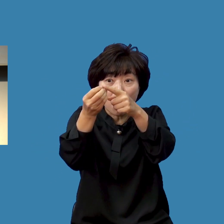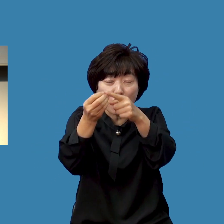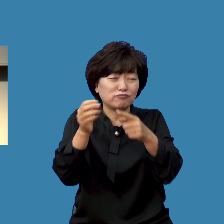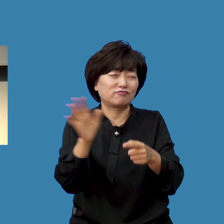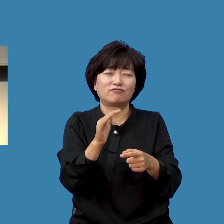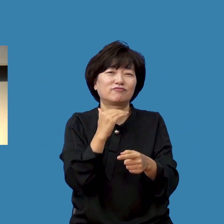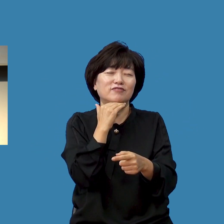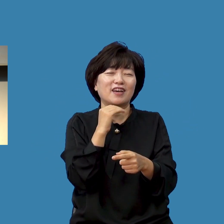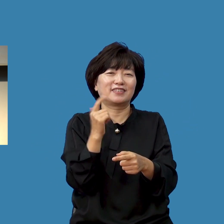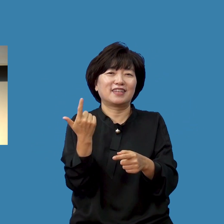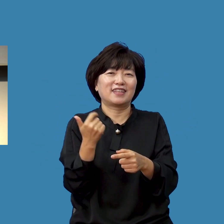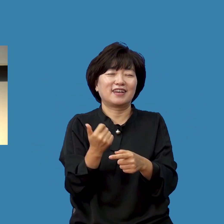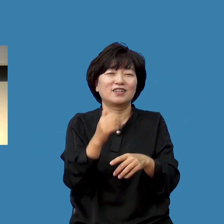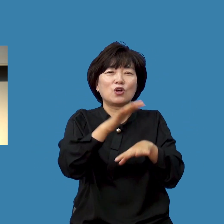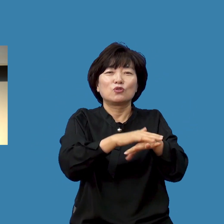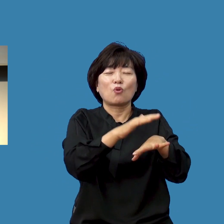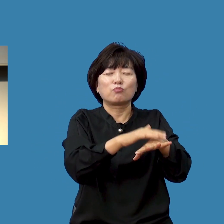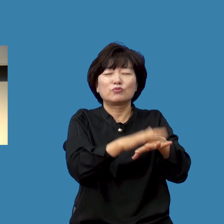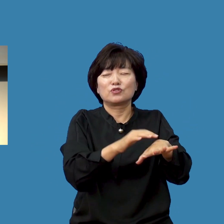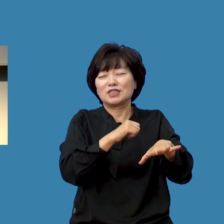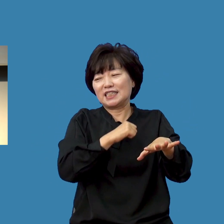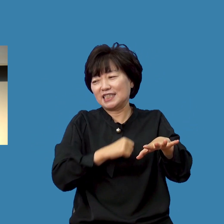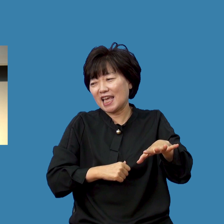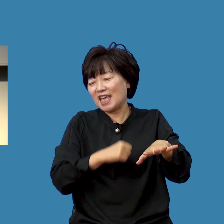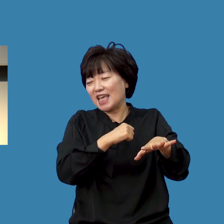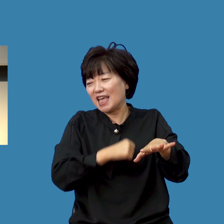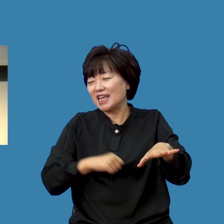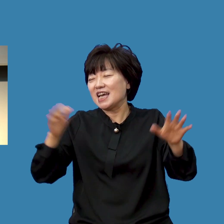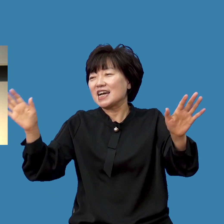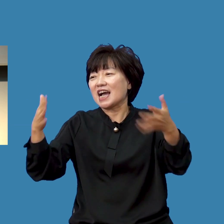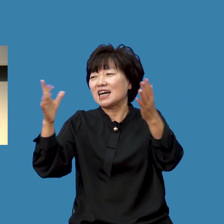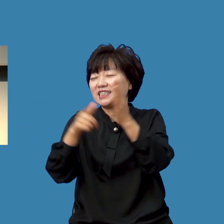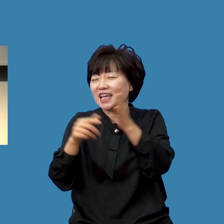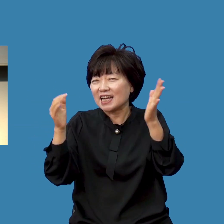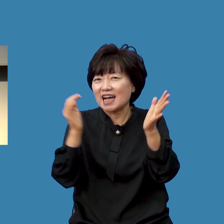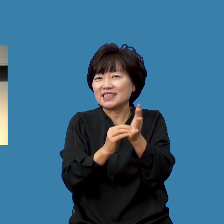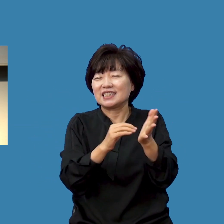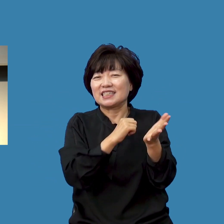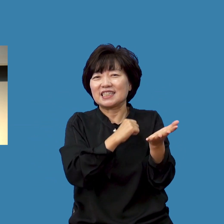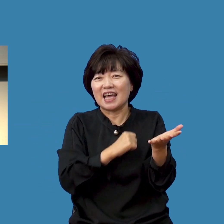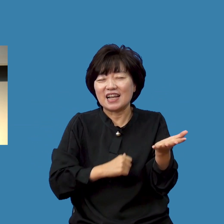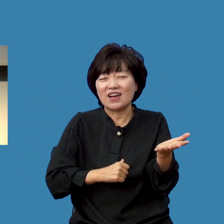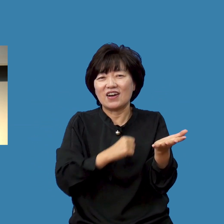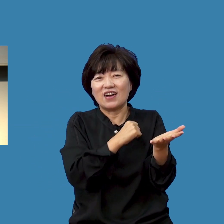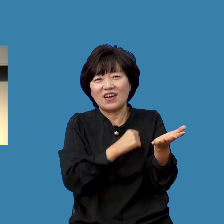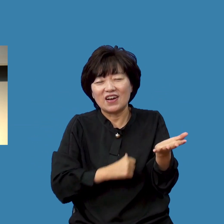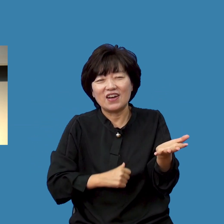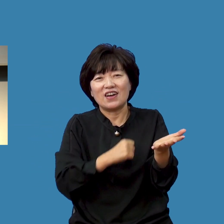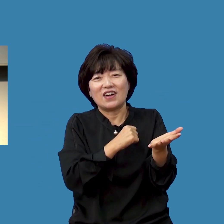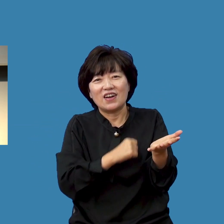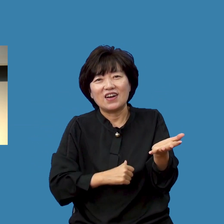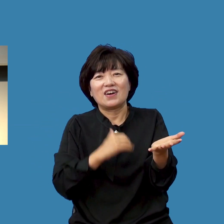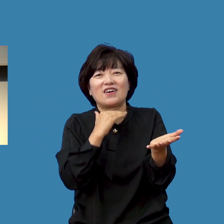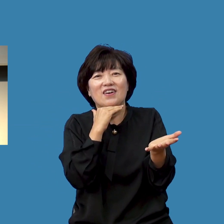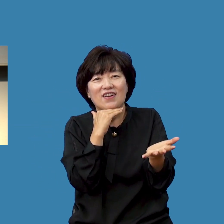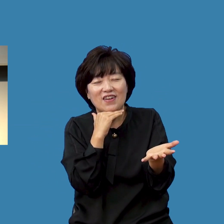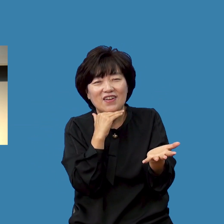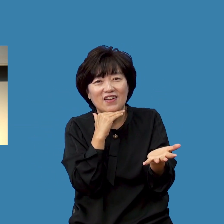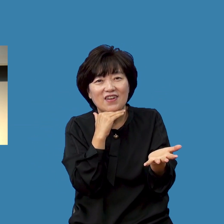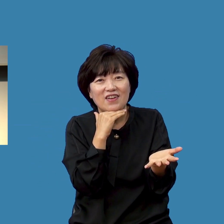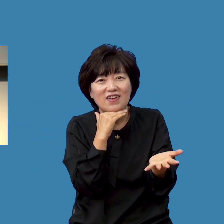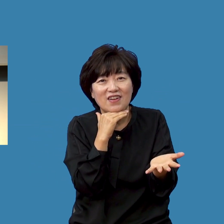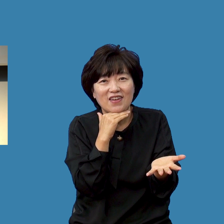않습니다. 그럼 그 농부는 어떻게 해요? 인내를 가지고 가을이 올 때까지 기다려요. 인내를 가지고 가을이 올 때까지